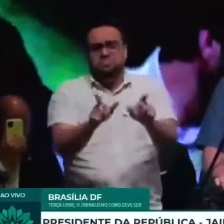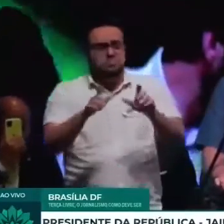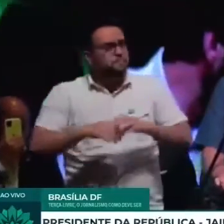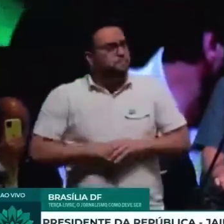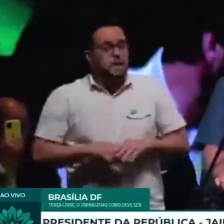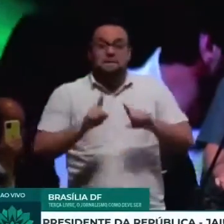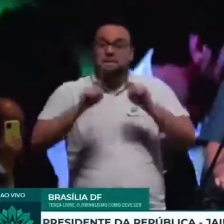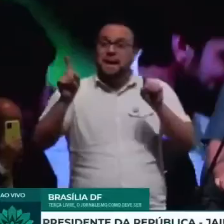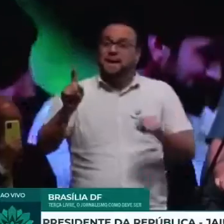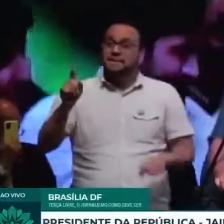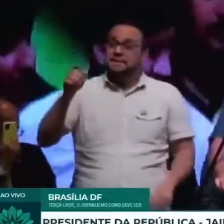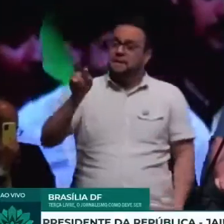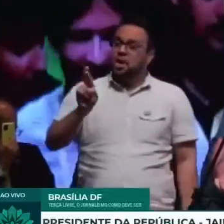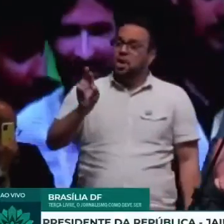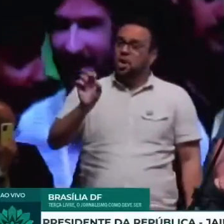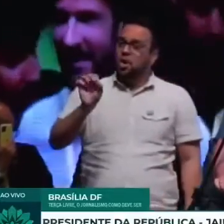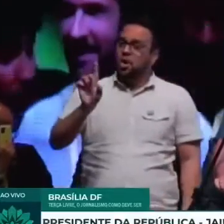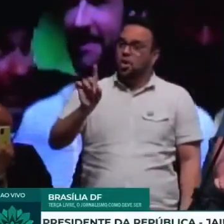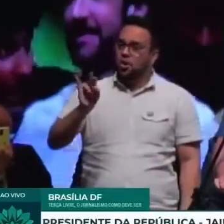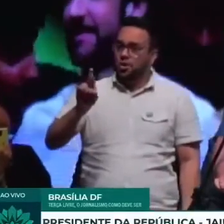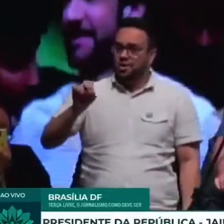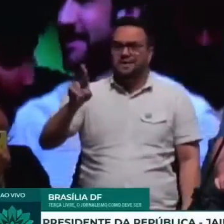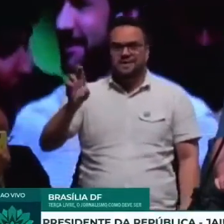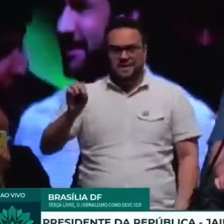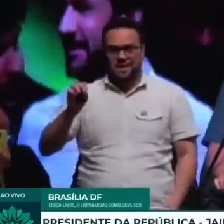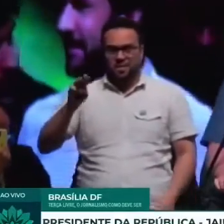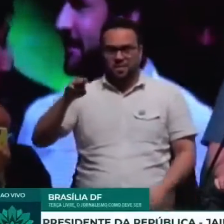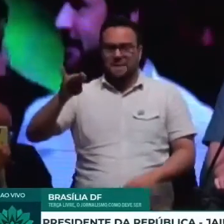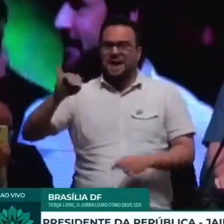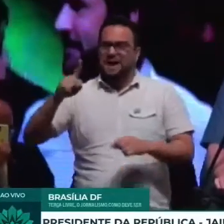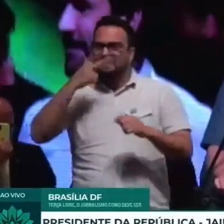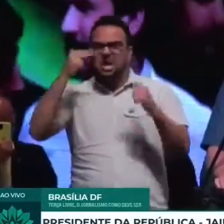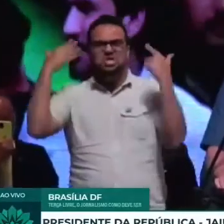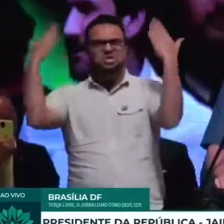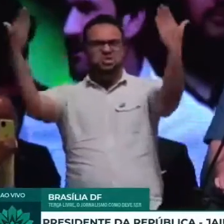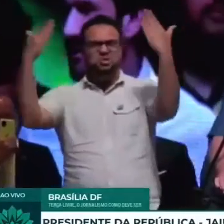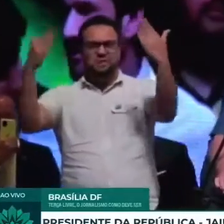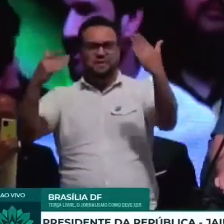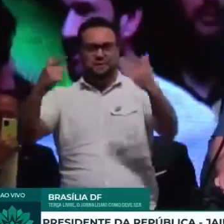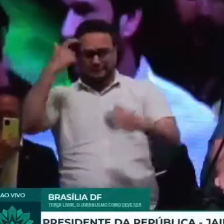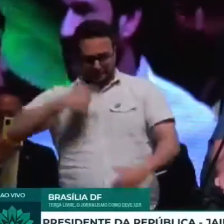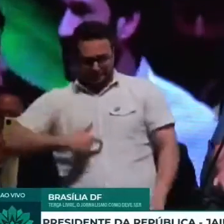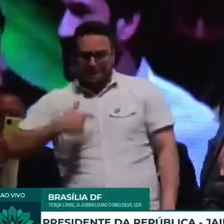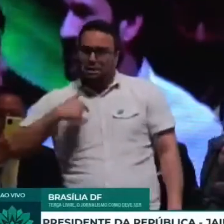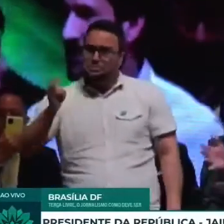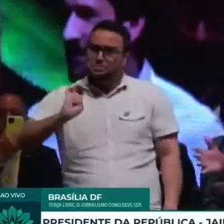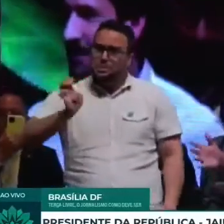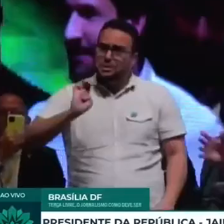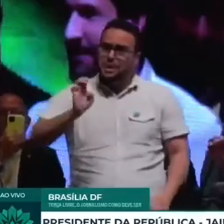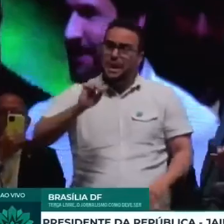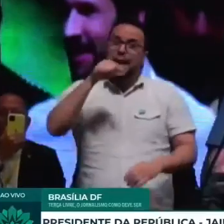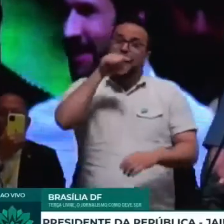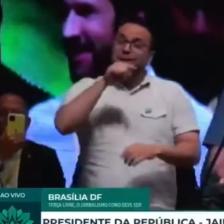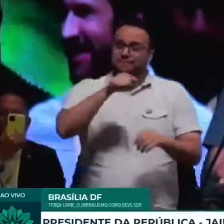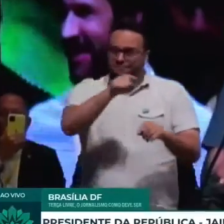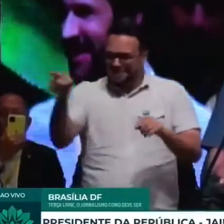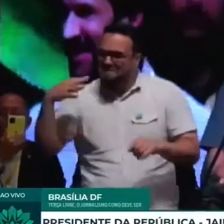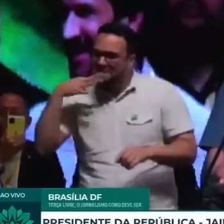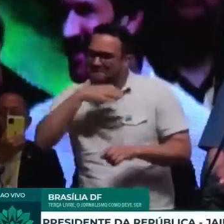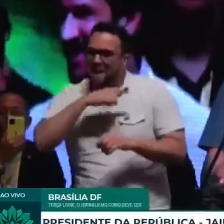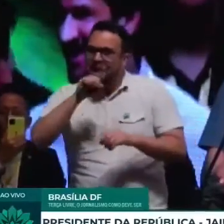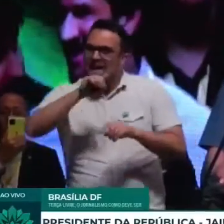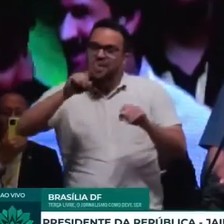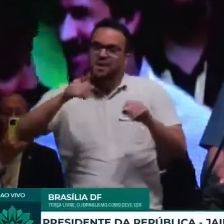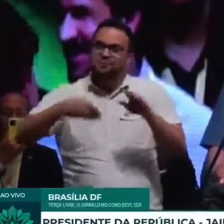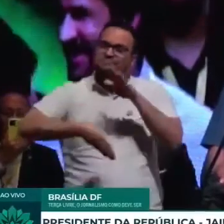Rodrigo mal desconfia que eu sou gay mas você preparado depois que ele foi trabalhar com outra olha